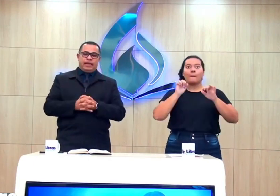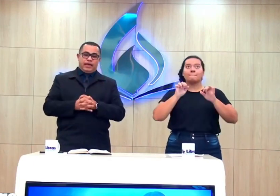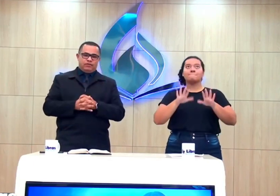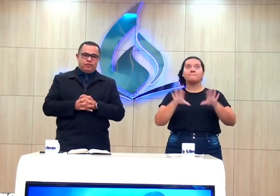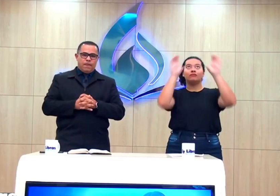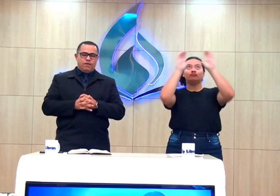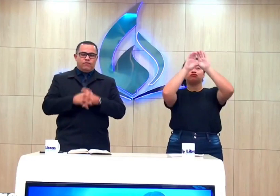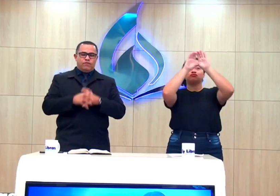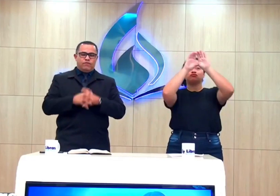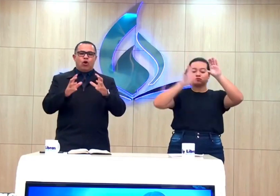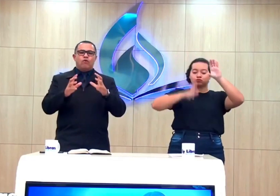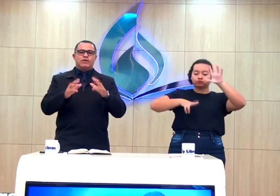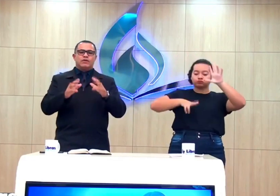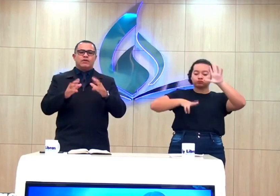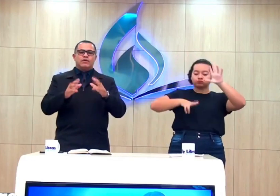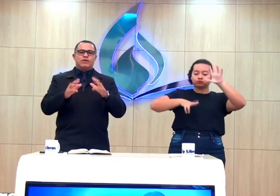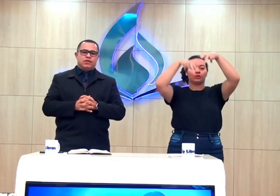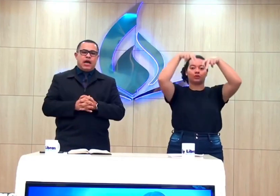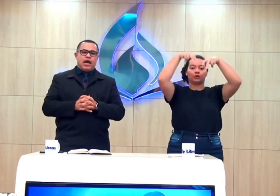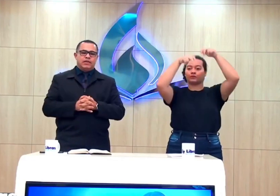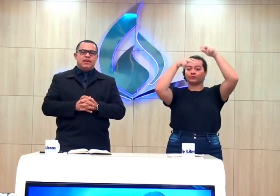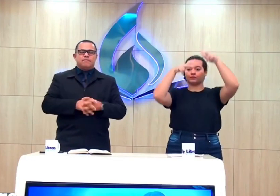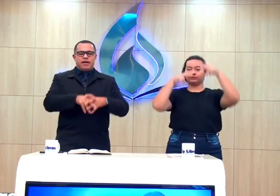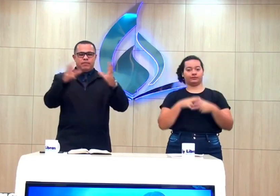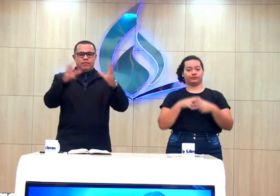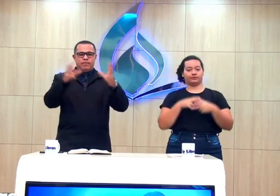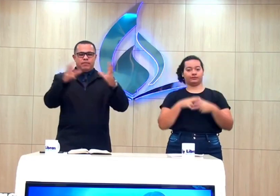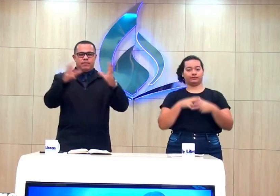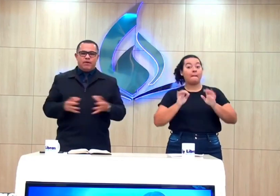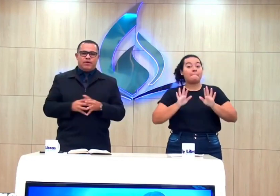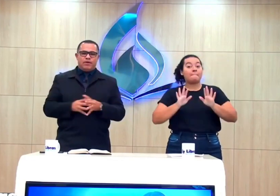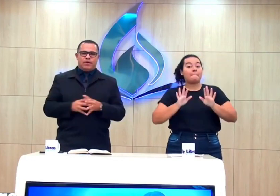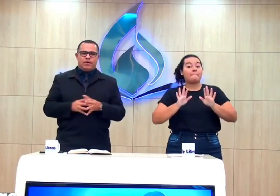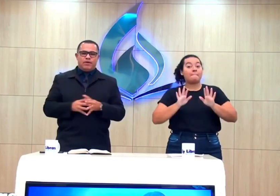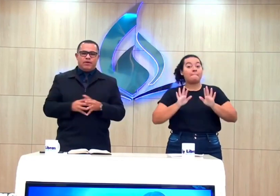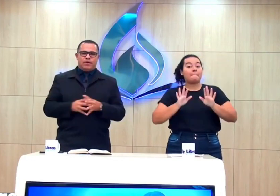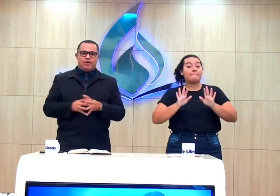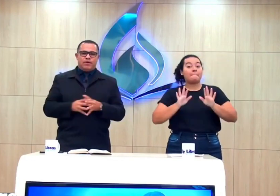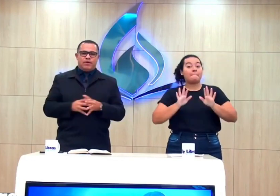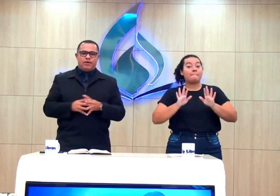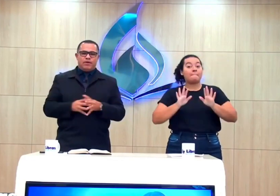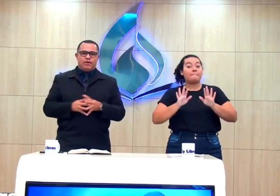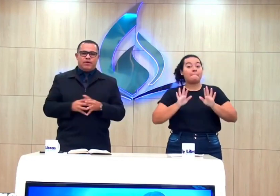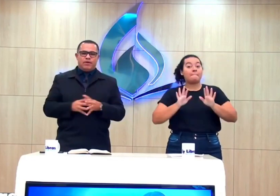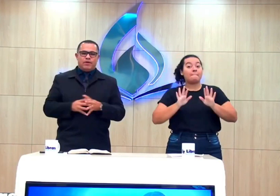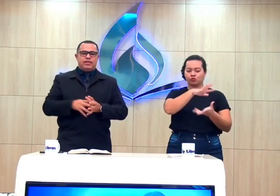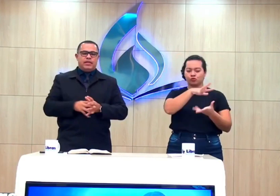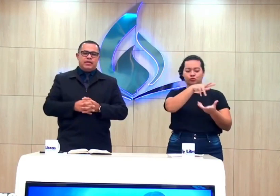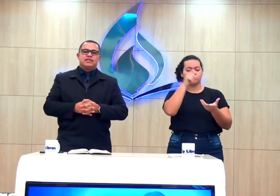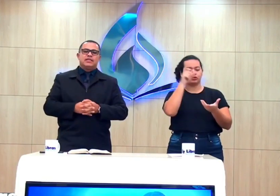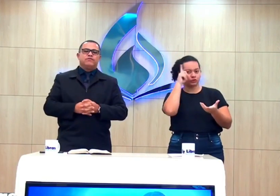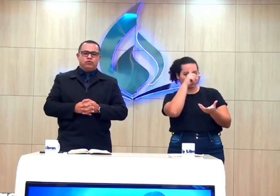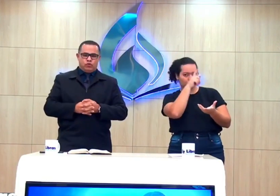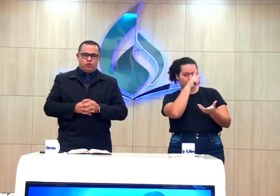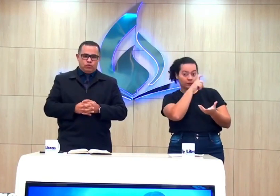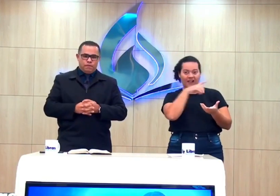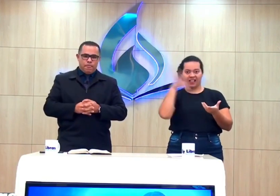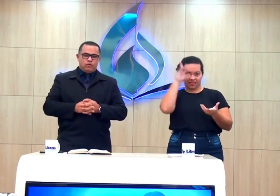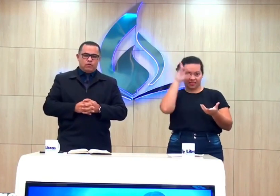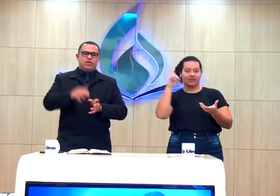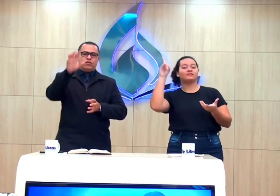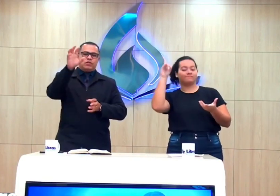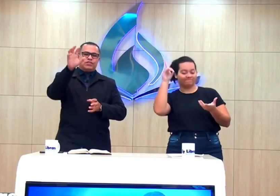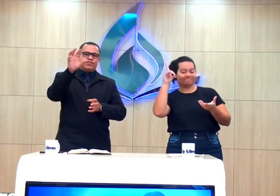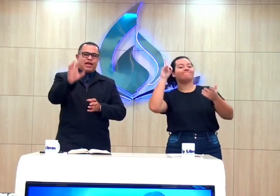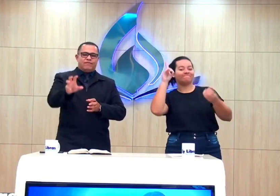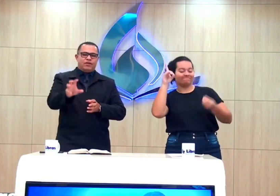lar paterno, voltou às mansões celestiais, mas mesmo em meio a tudo isso, o Senhor na vida deles não faltou.